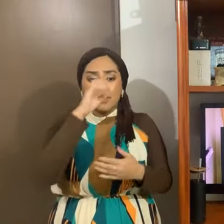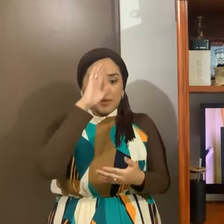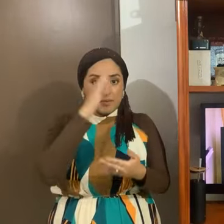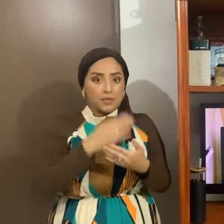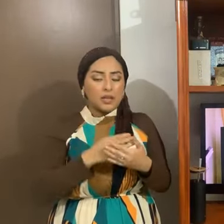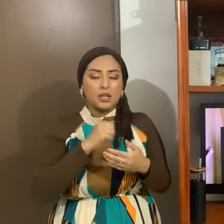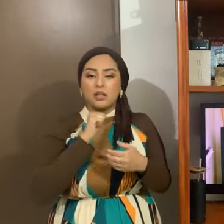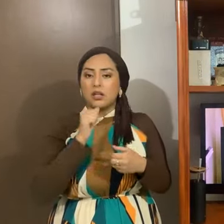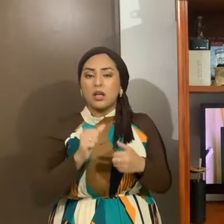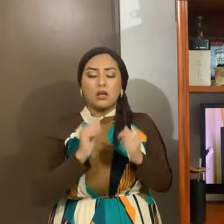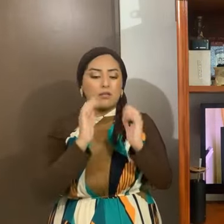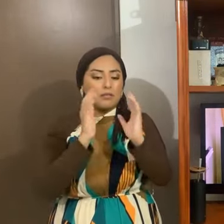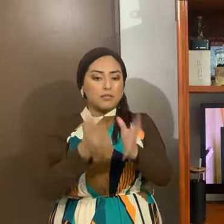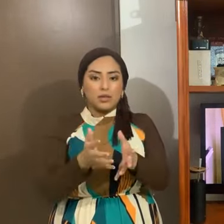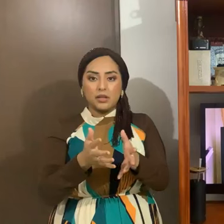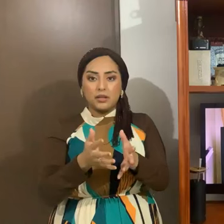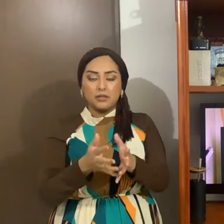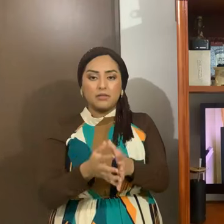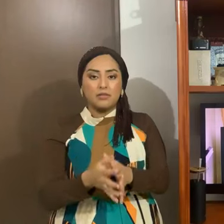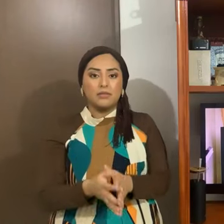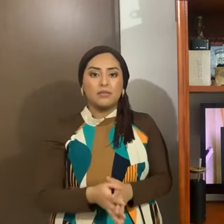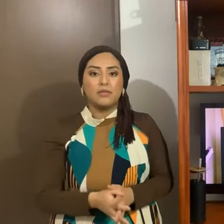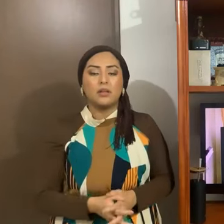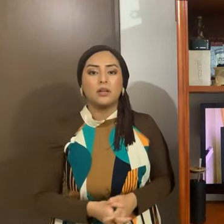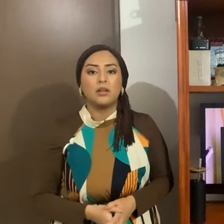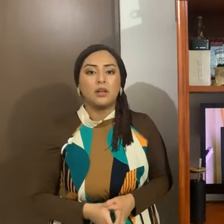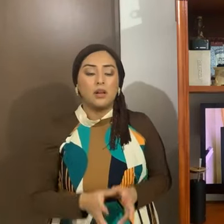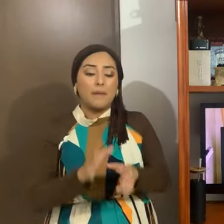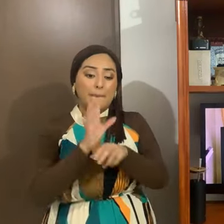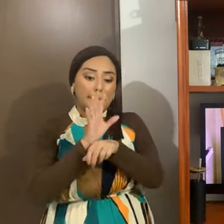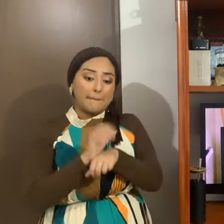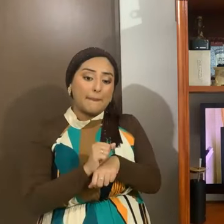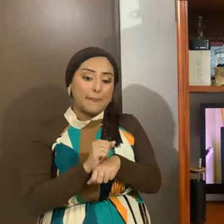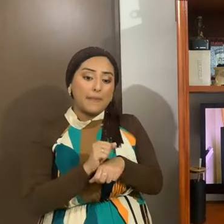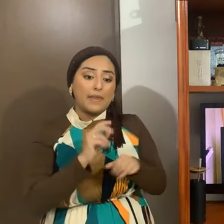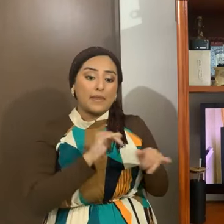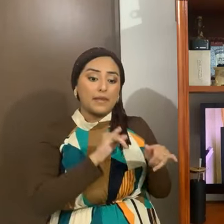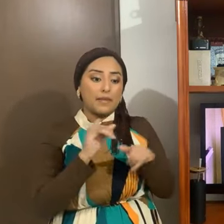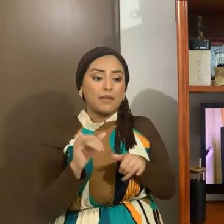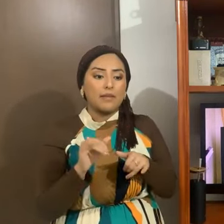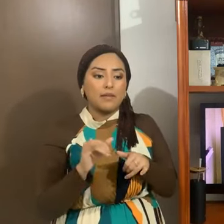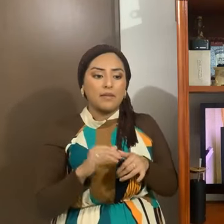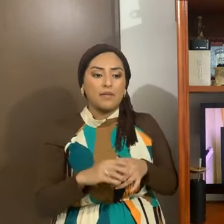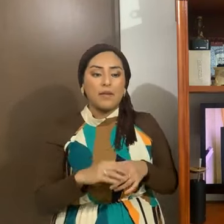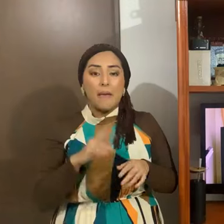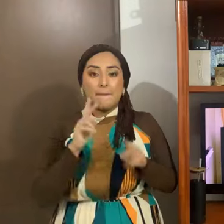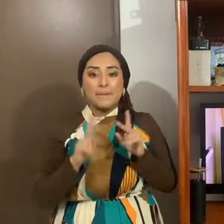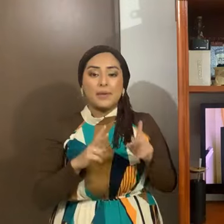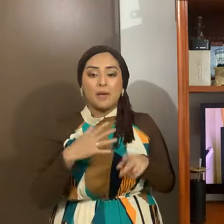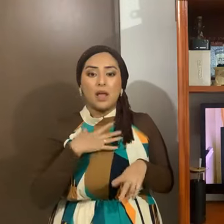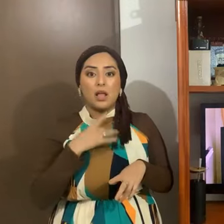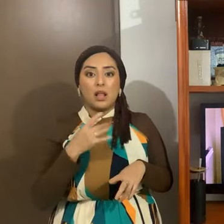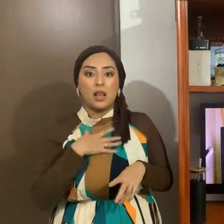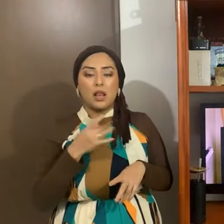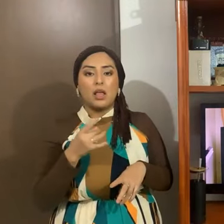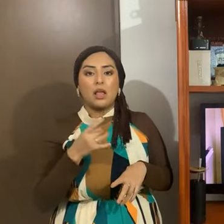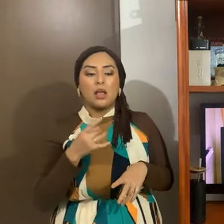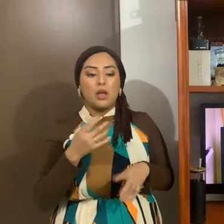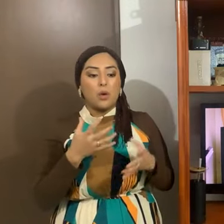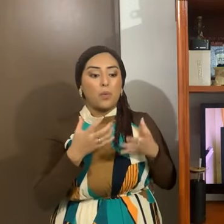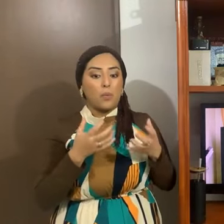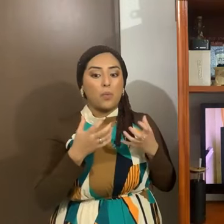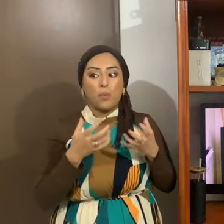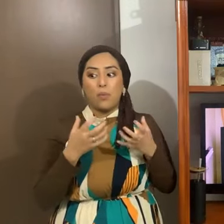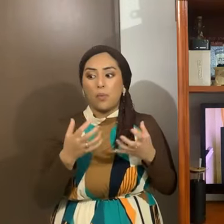te desampararé ni te dejaré. Un hábito también es ser codicioso. La gente le gusta andar deseando